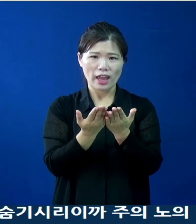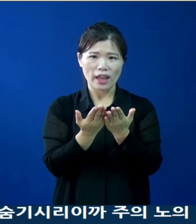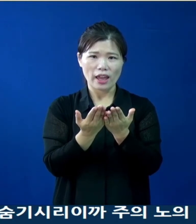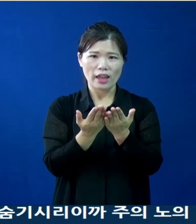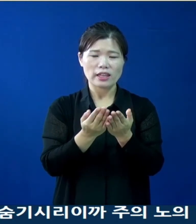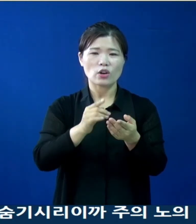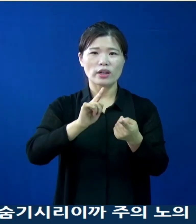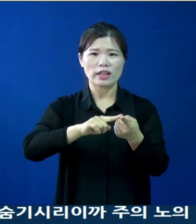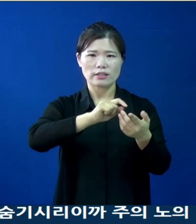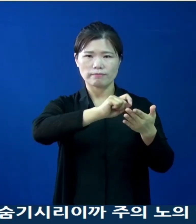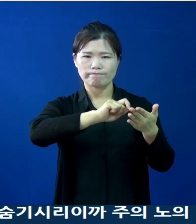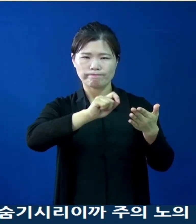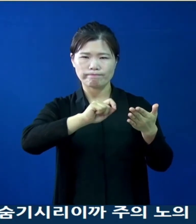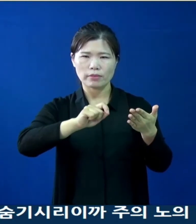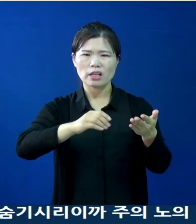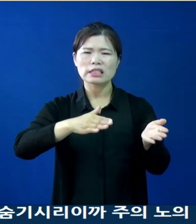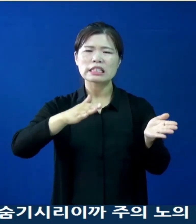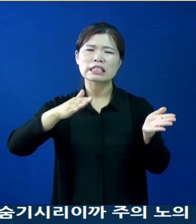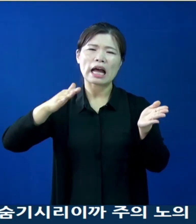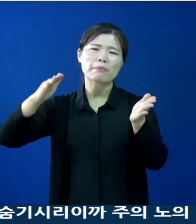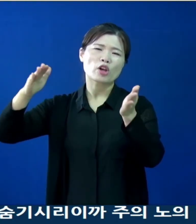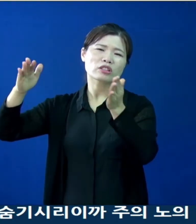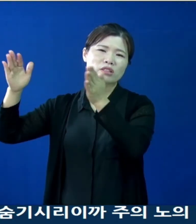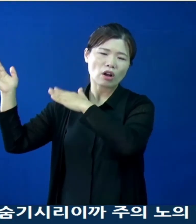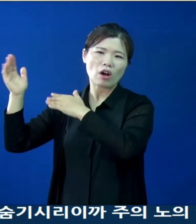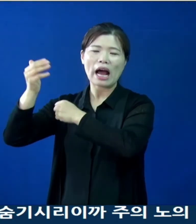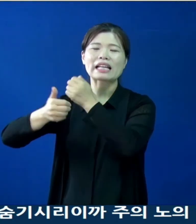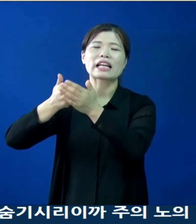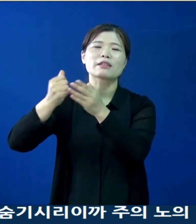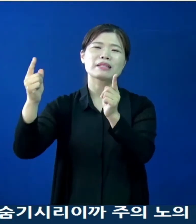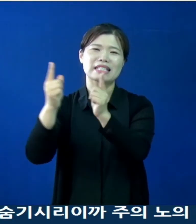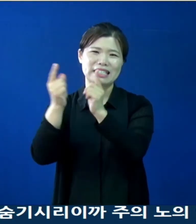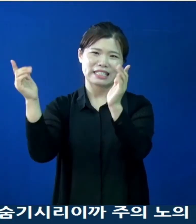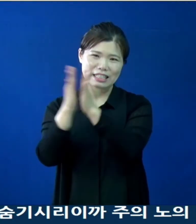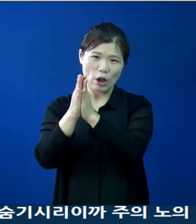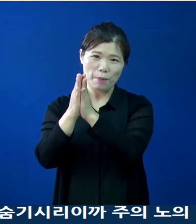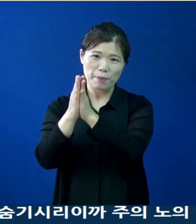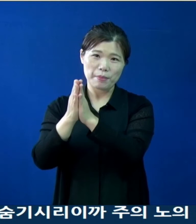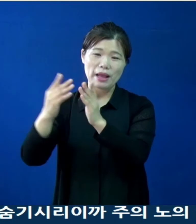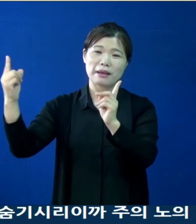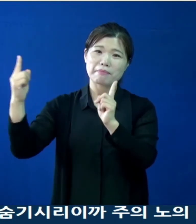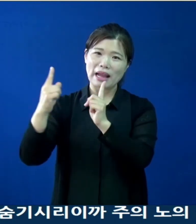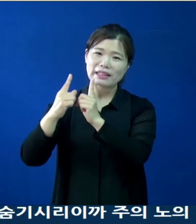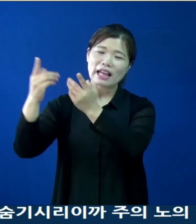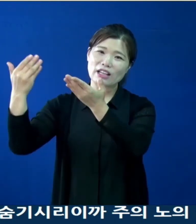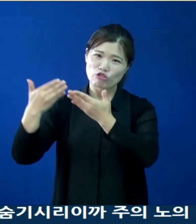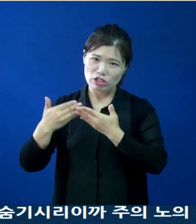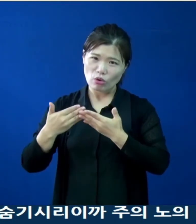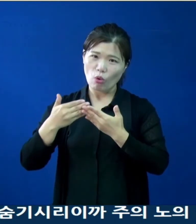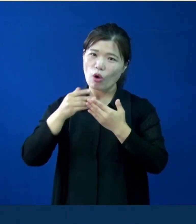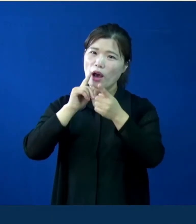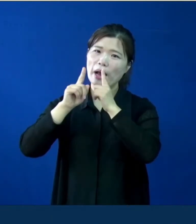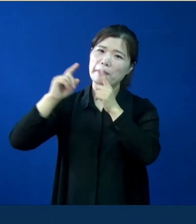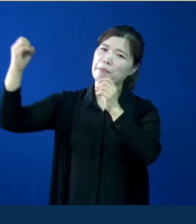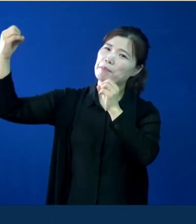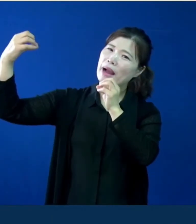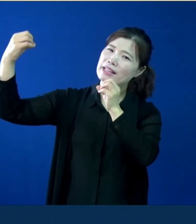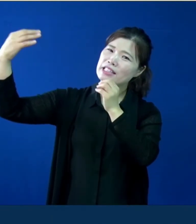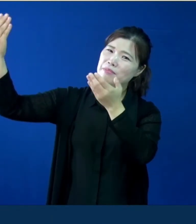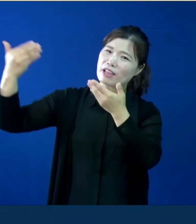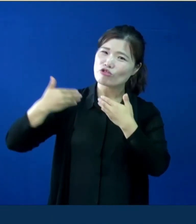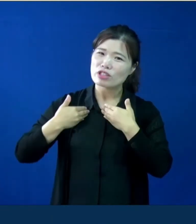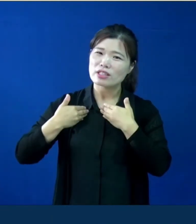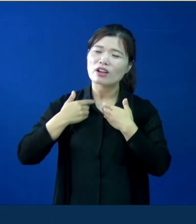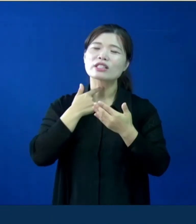지나면서 시인은 하나님이 직접 만나주시는, 말씀해주시는 그 시간을 경험하게 되는